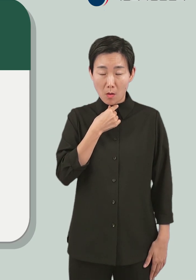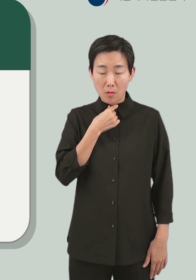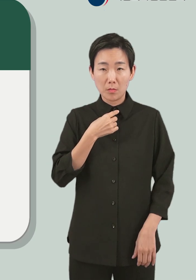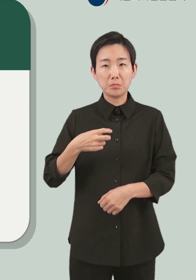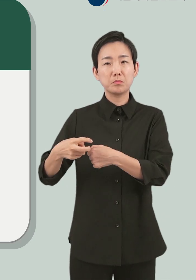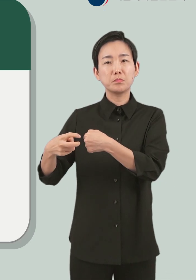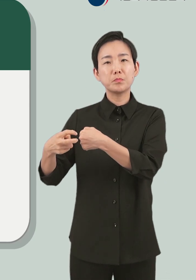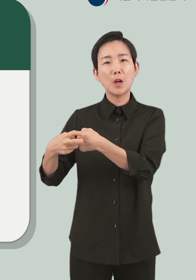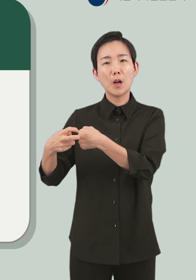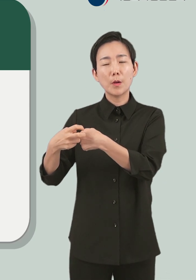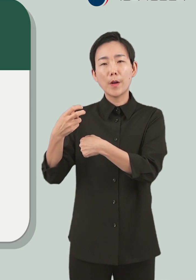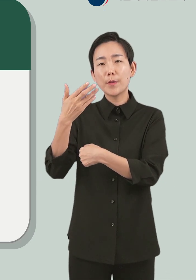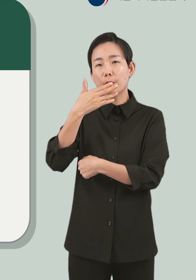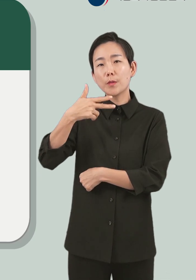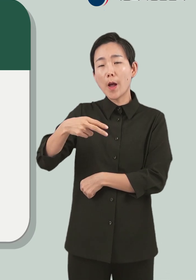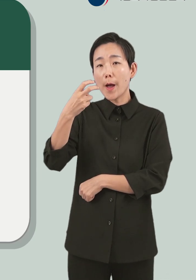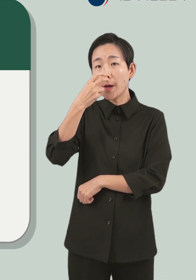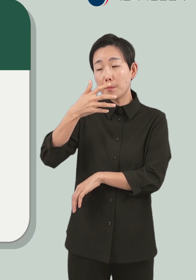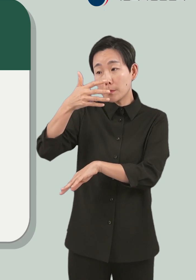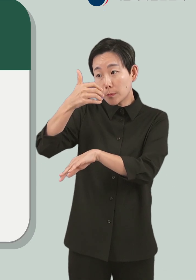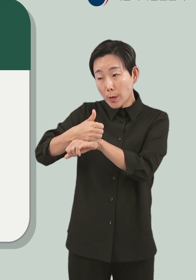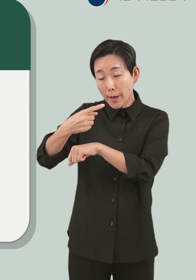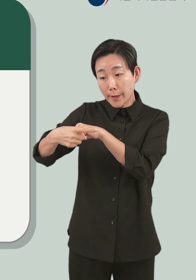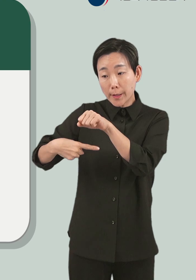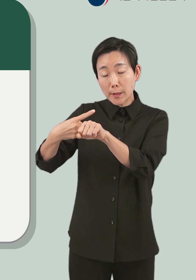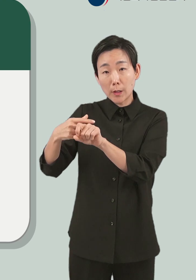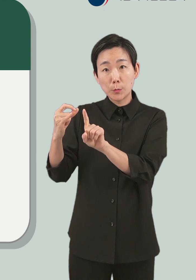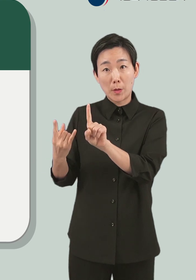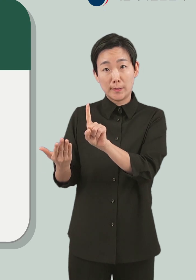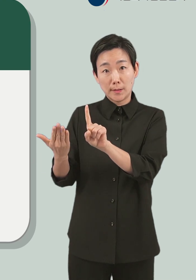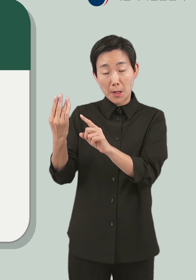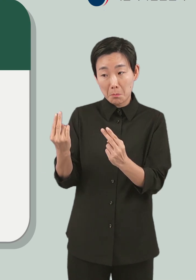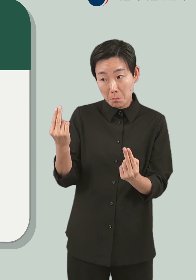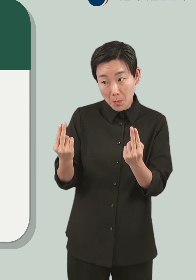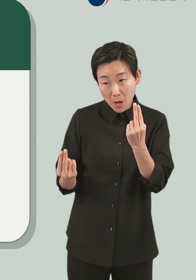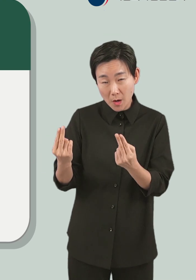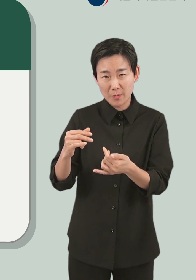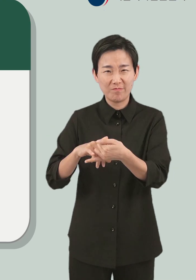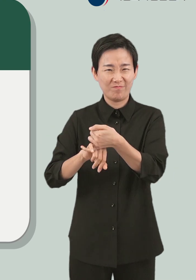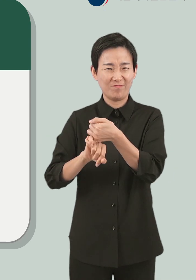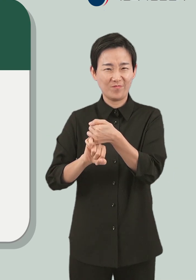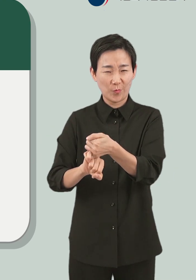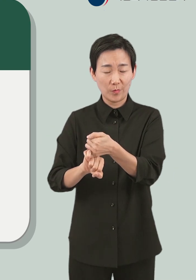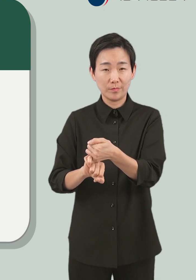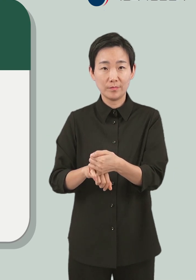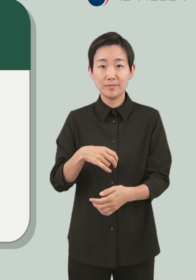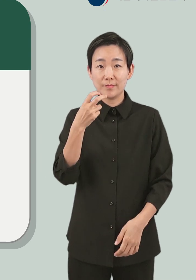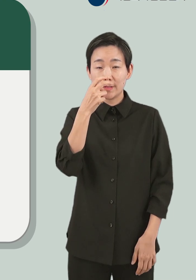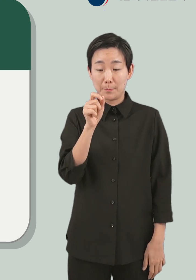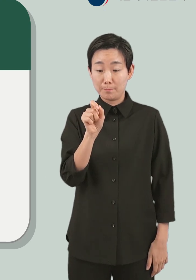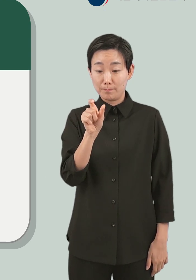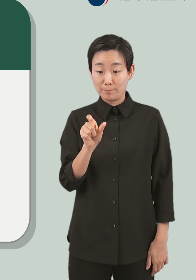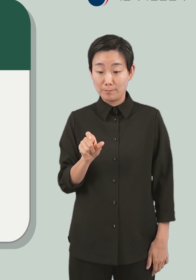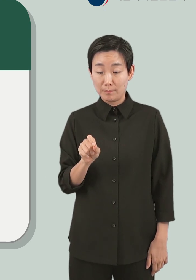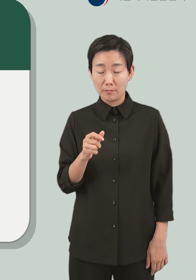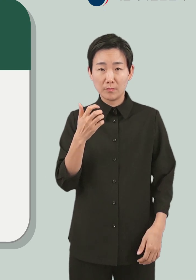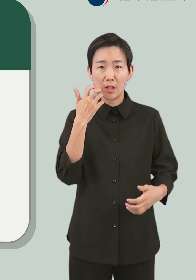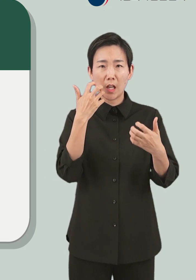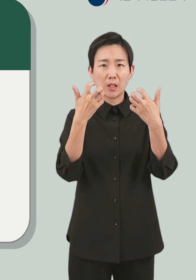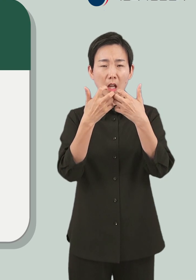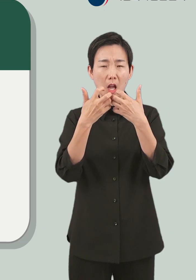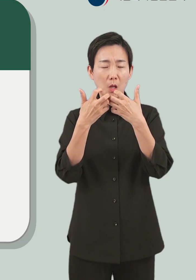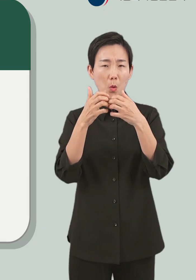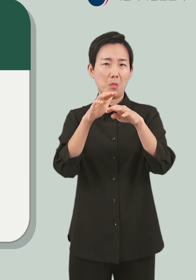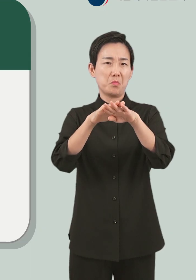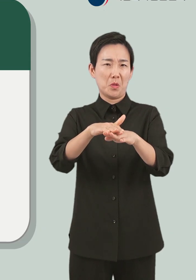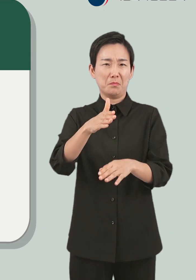병원 검사실 참조 방법과 혈당 측정 결과를 1년에 1회 이상 비교 검사하기를 권고합니다. 검사지는 냉동